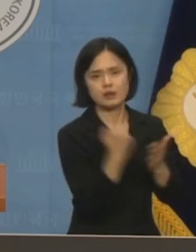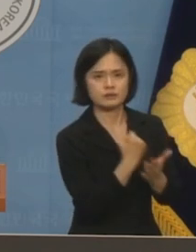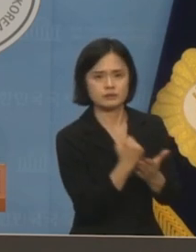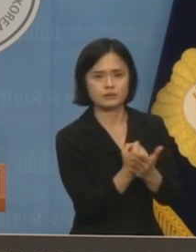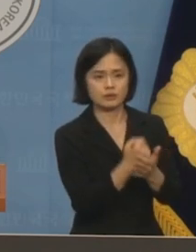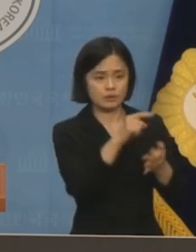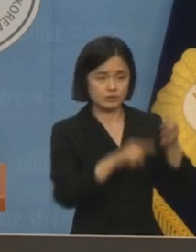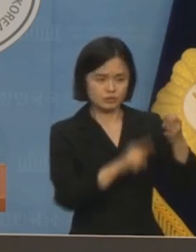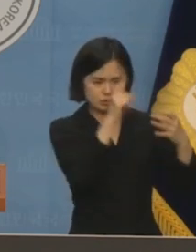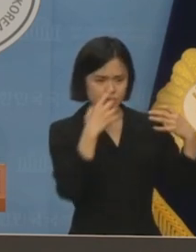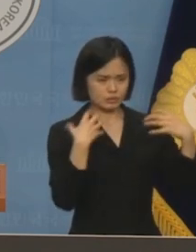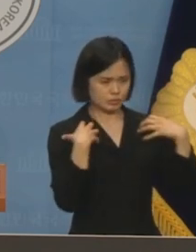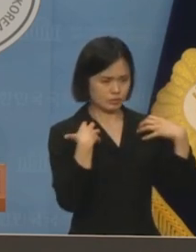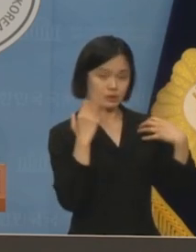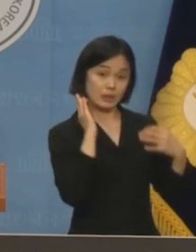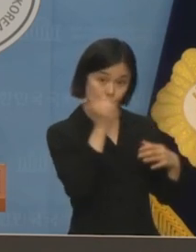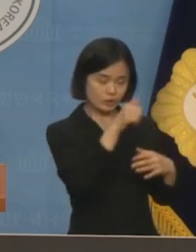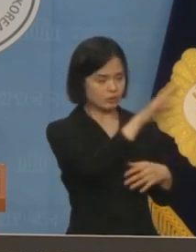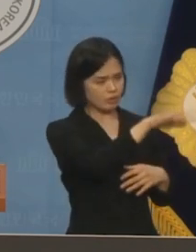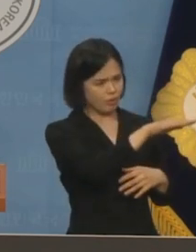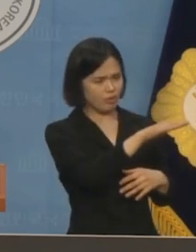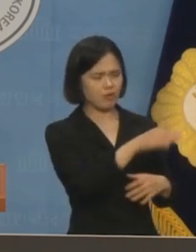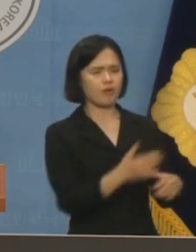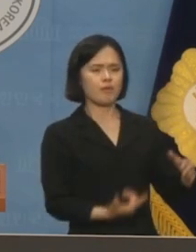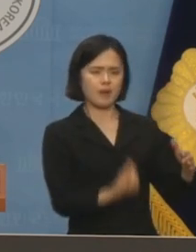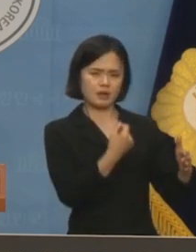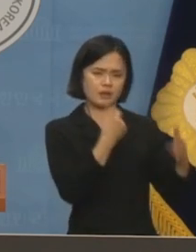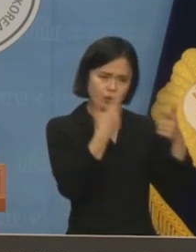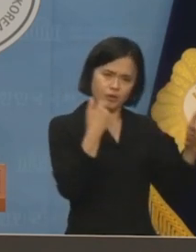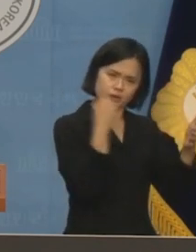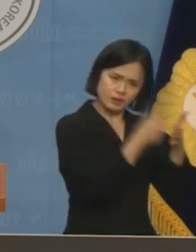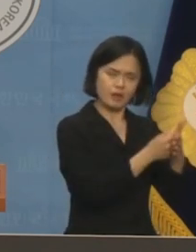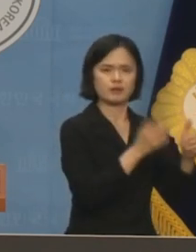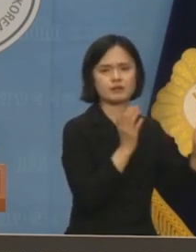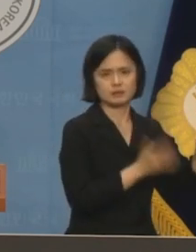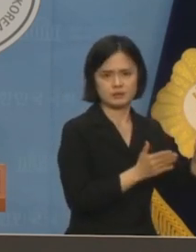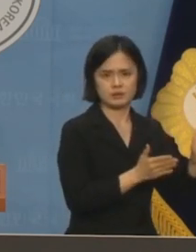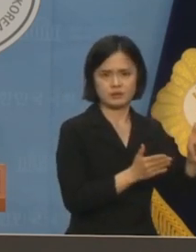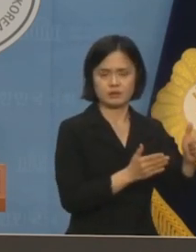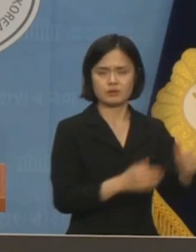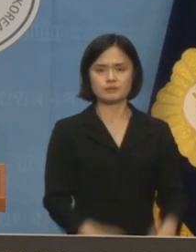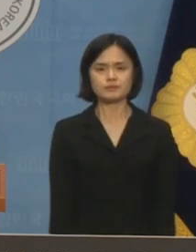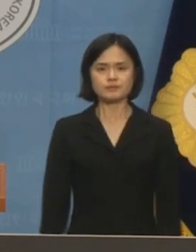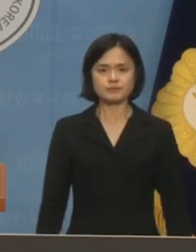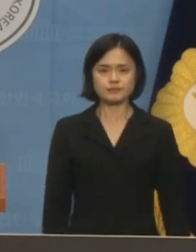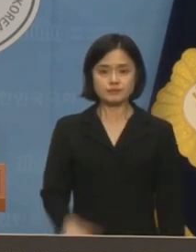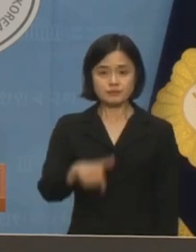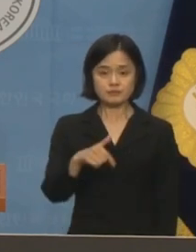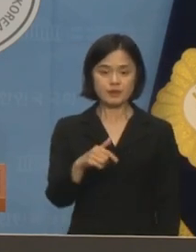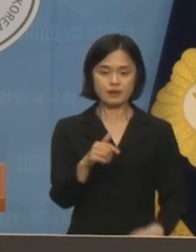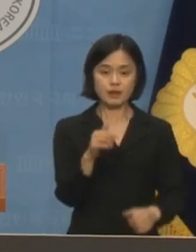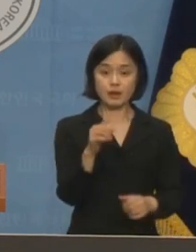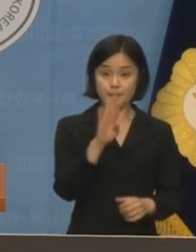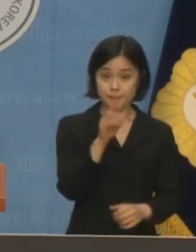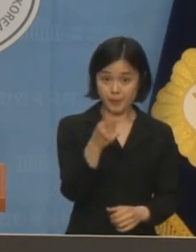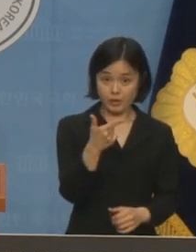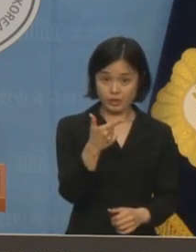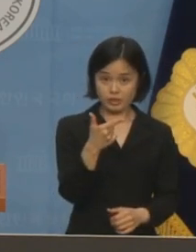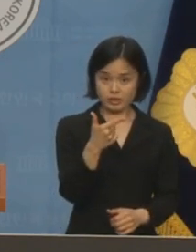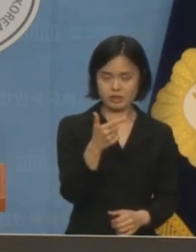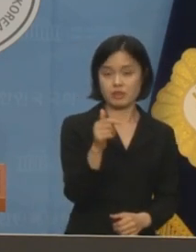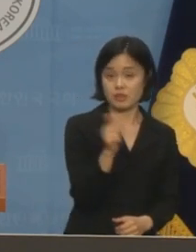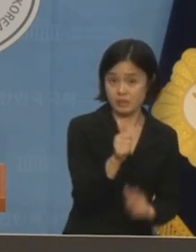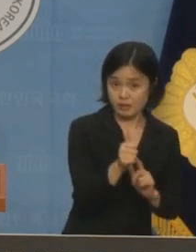대통령의 결단을 촉구하는 바이다. 2017년 3월 1일 부사관으로 임관한 고 변희수 하사는 군 복무